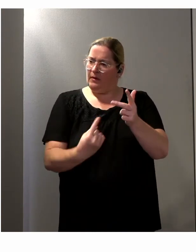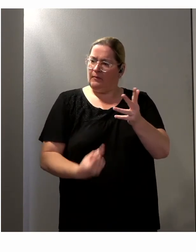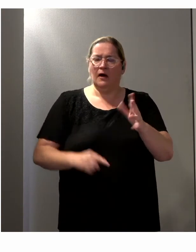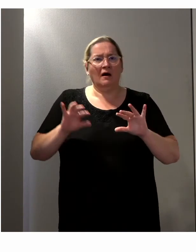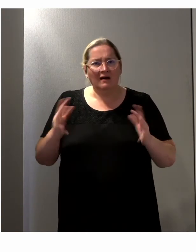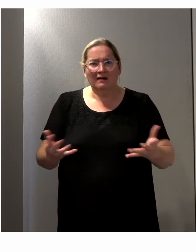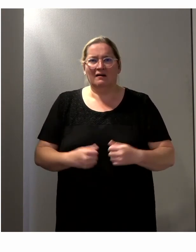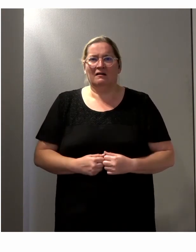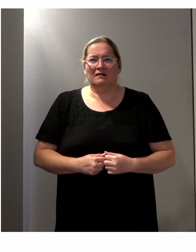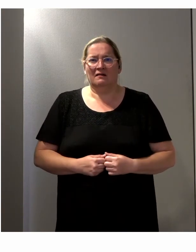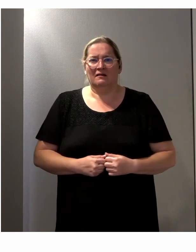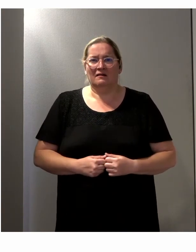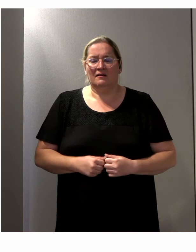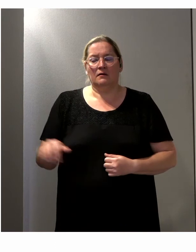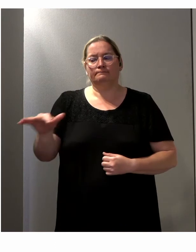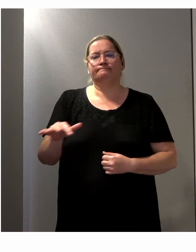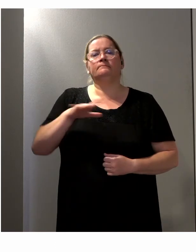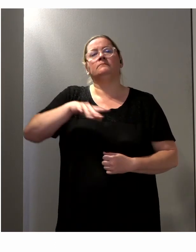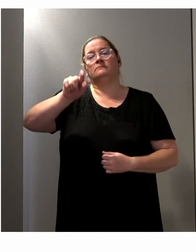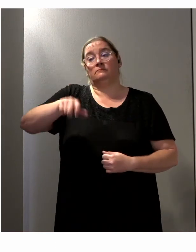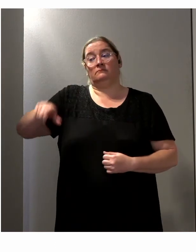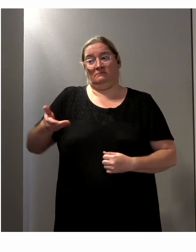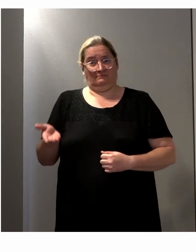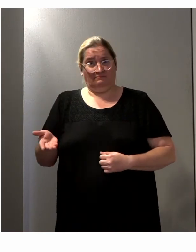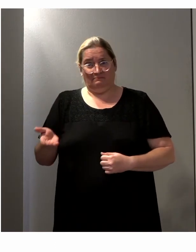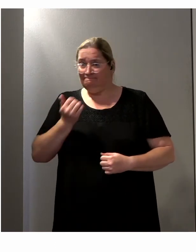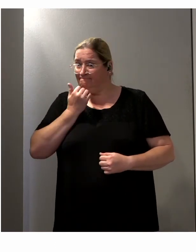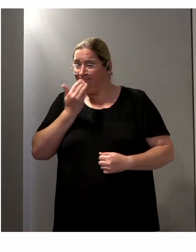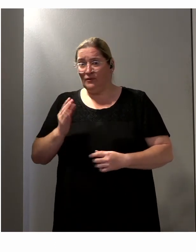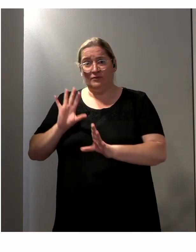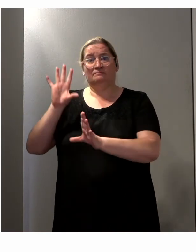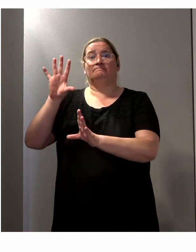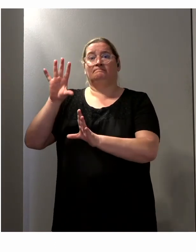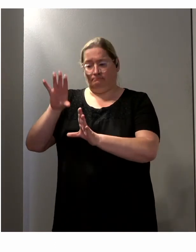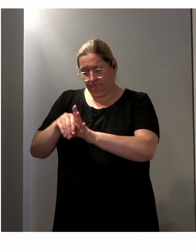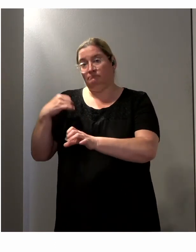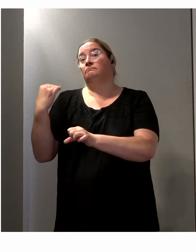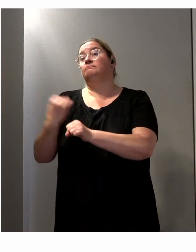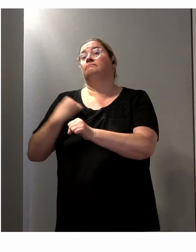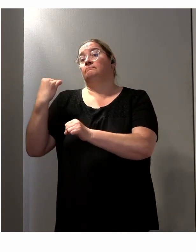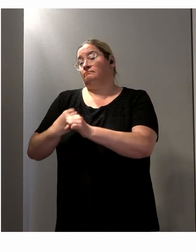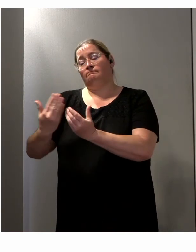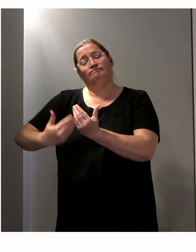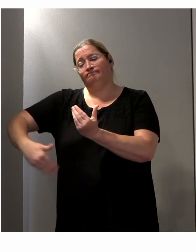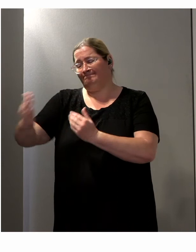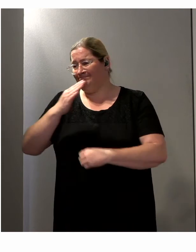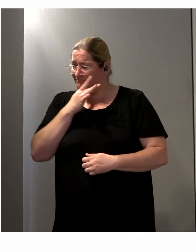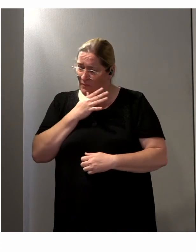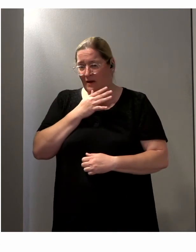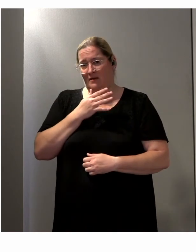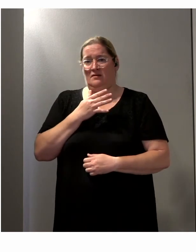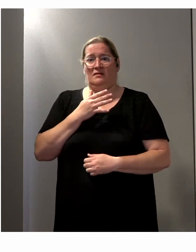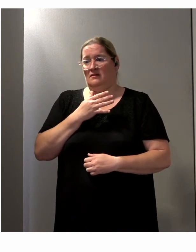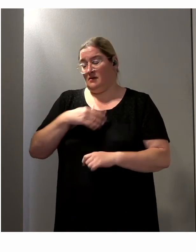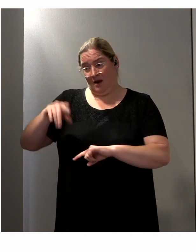pas de manière substantielle et durable avoir des revenus liés à un travail, à une